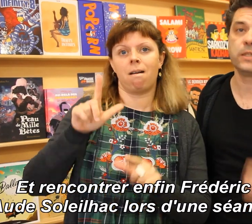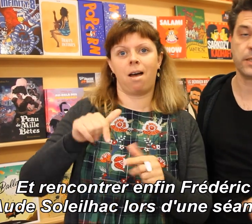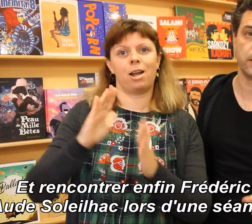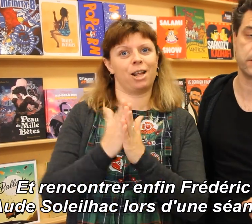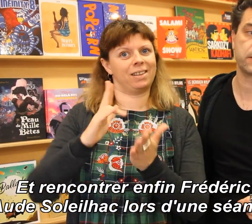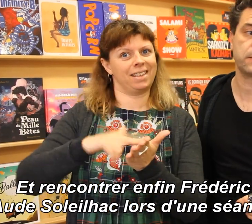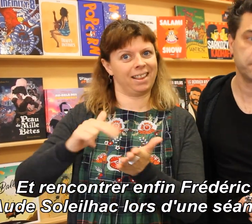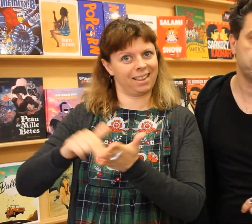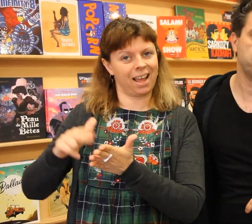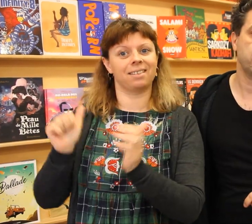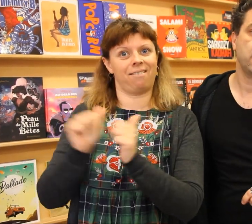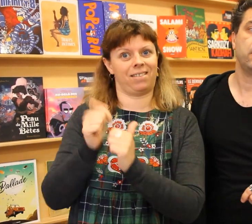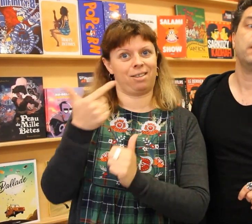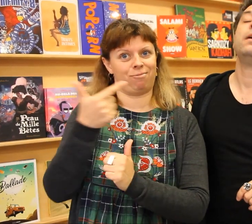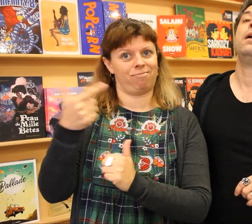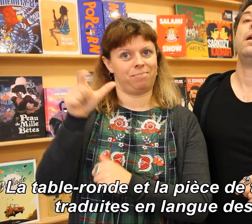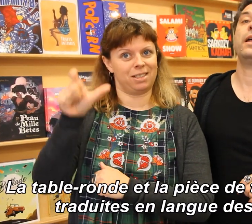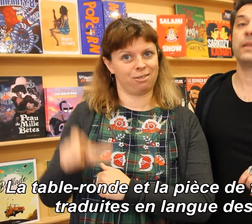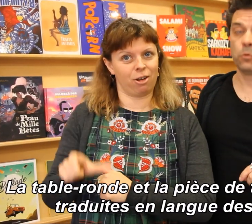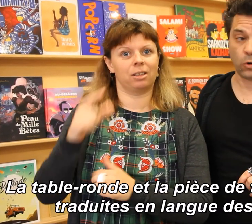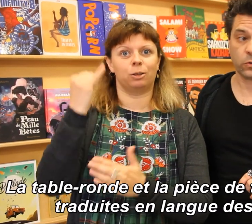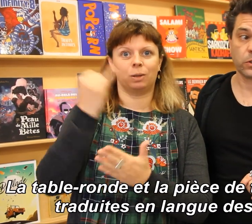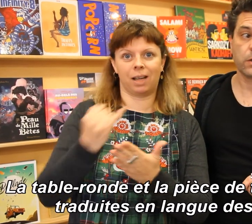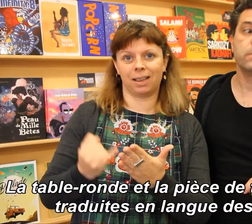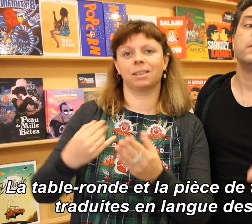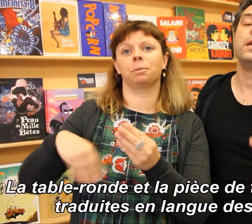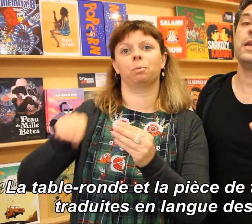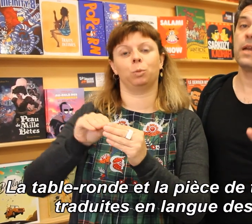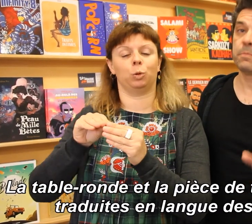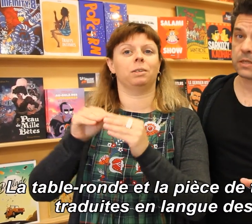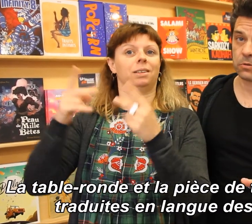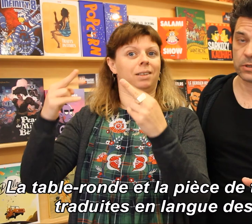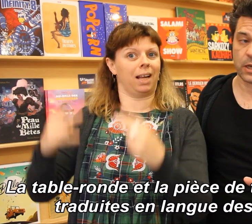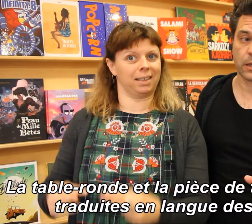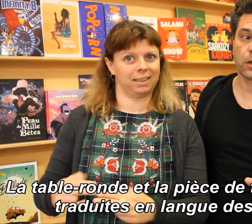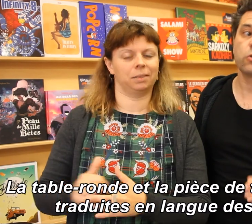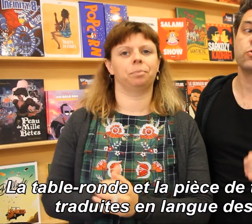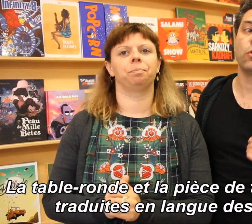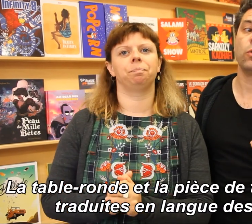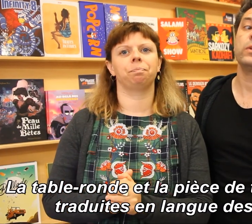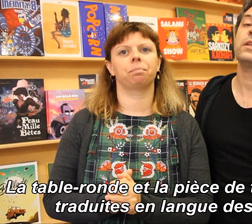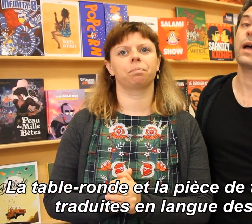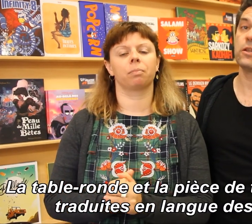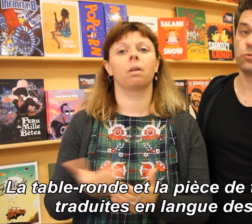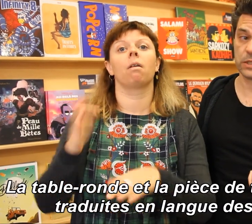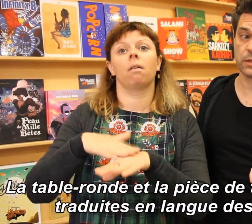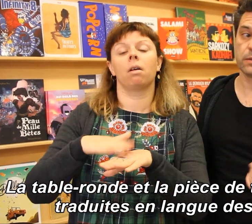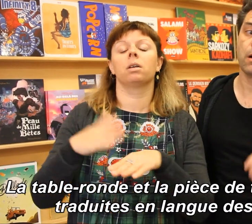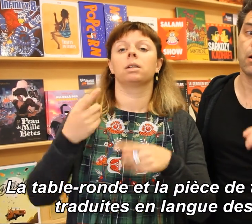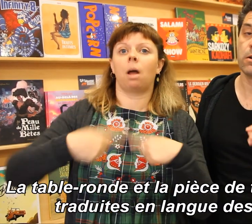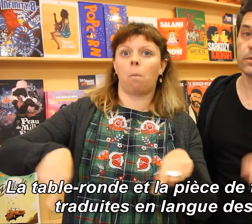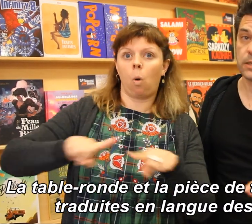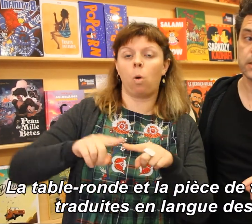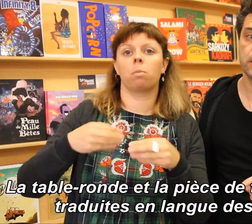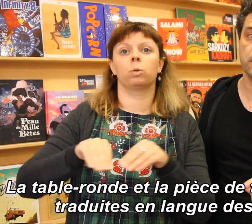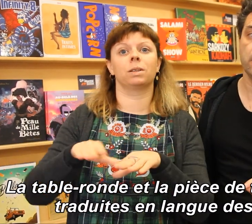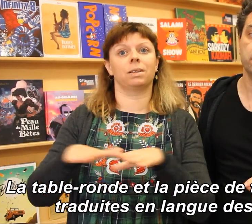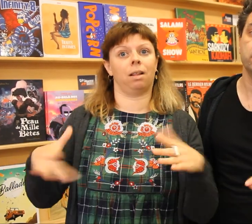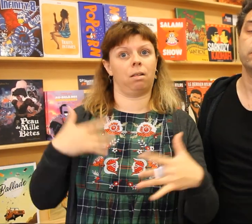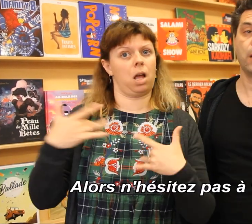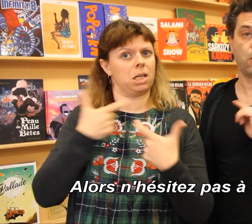de dédicace. La table ronde et la pièce de théâtre seront traduites en langue